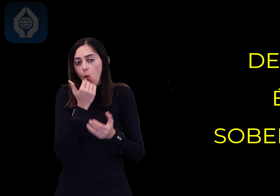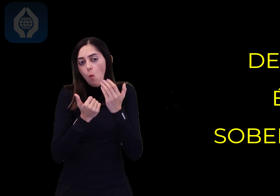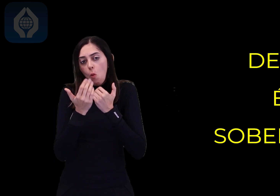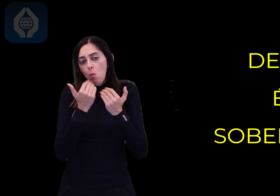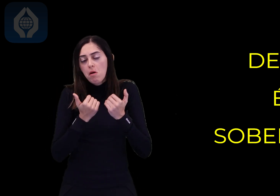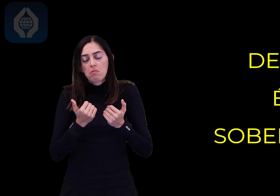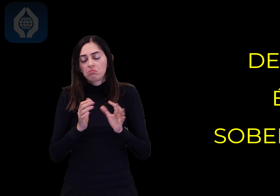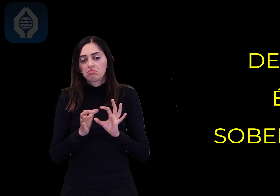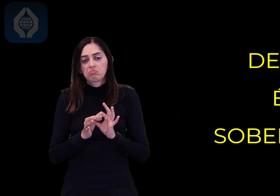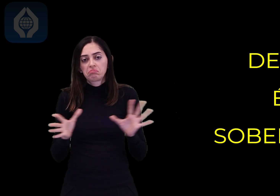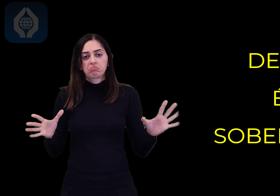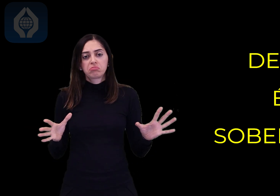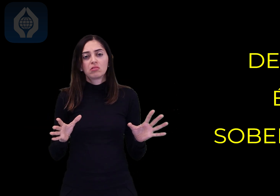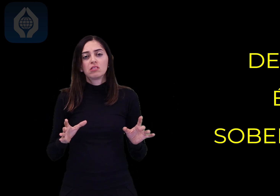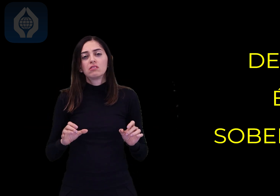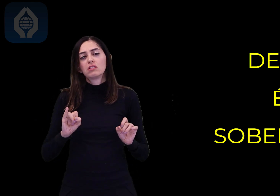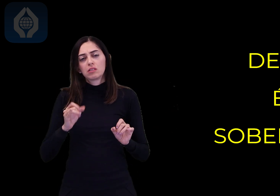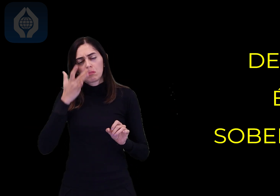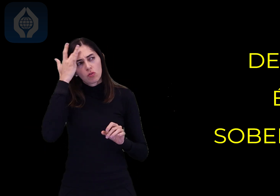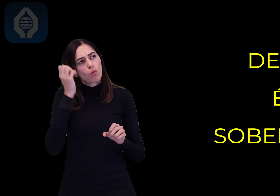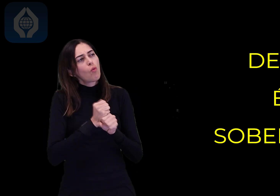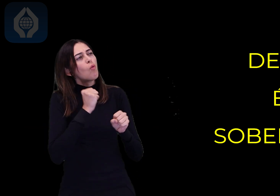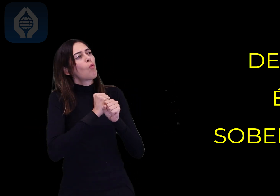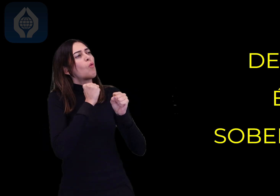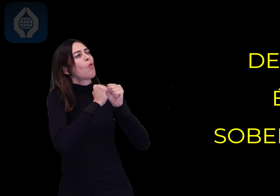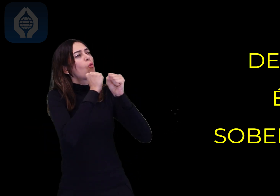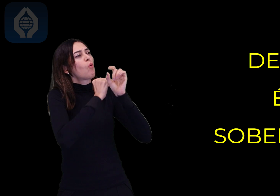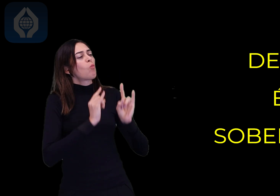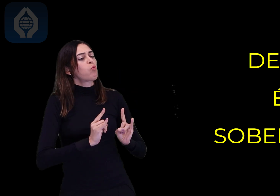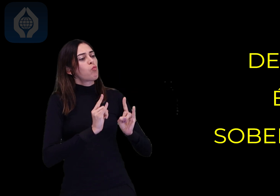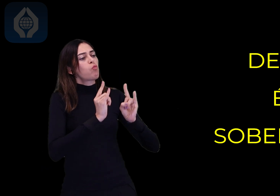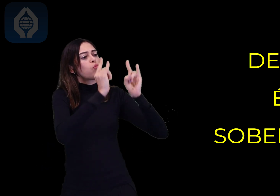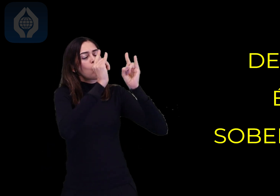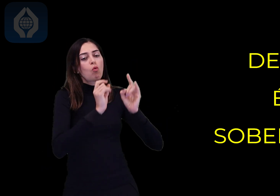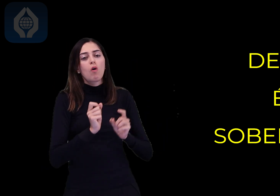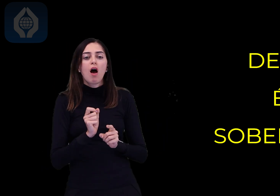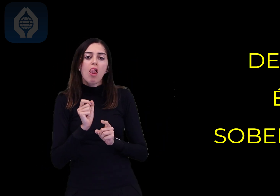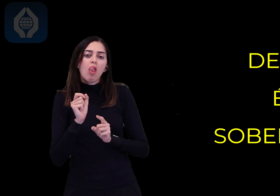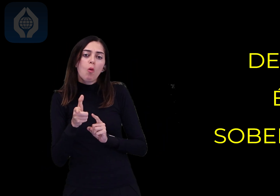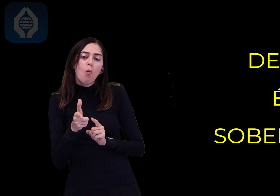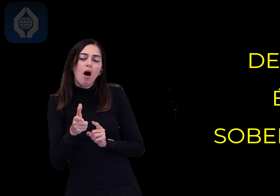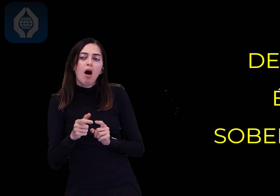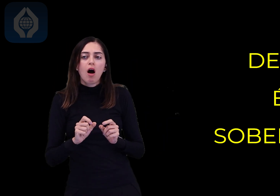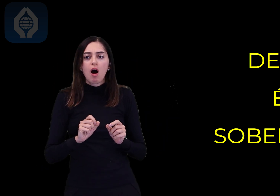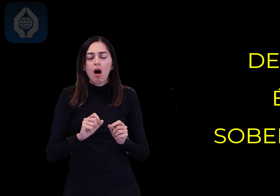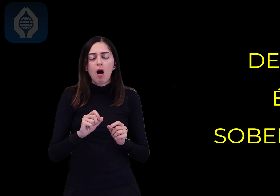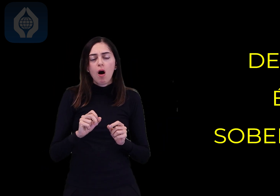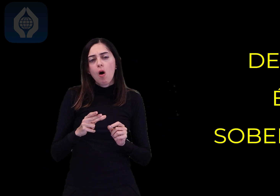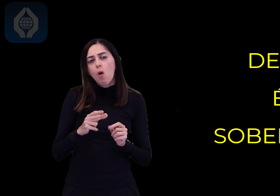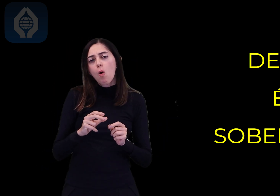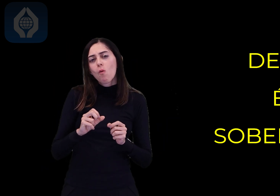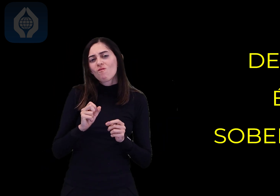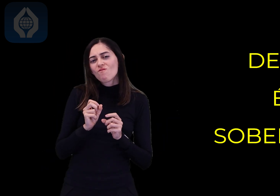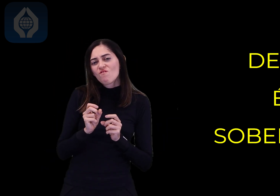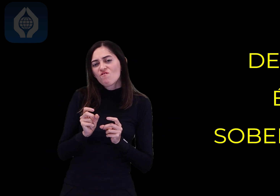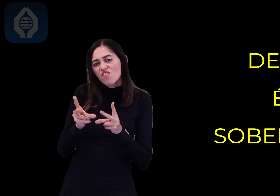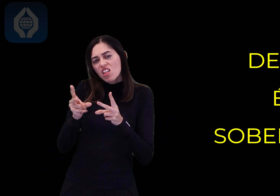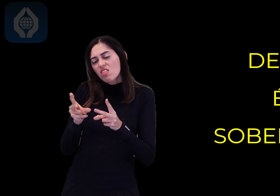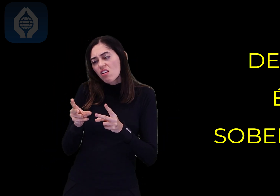um prédio de apartamentos, ele é quem decide se vai alugar, vai torná-lo um condomínio, vai vender para